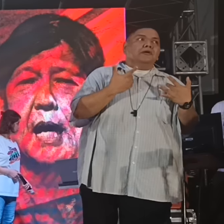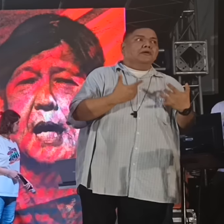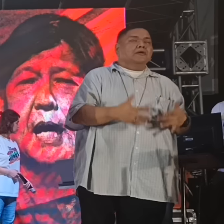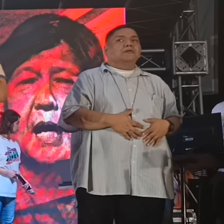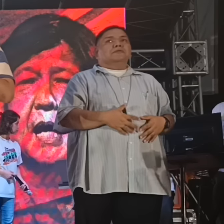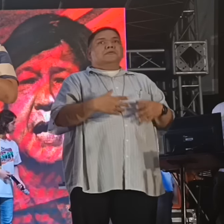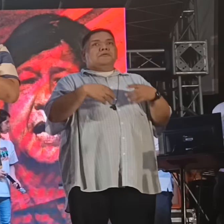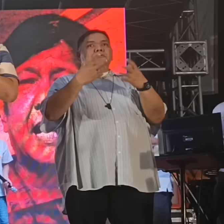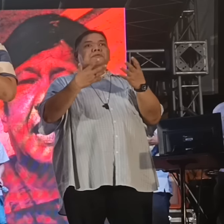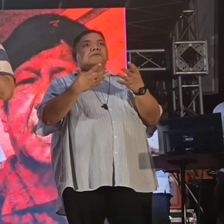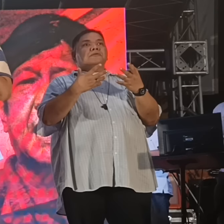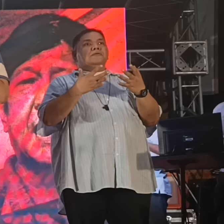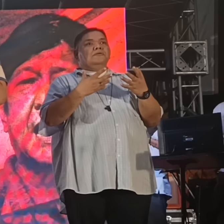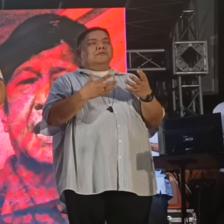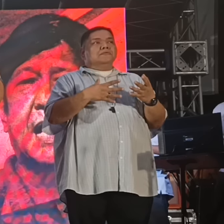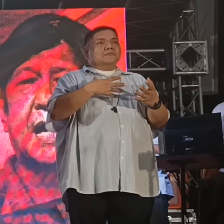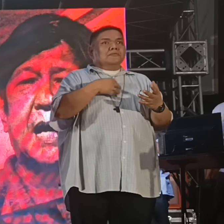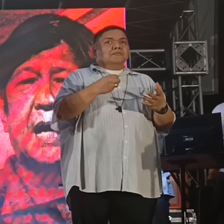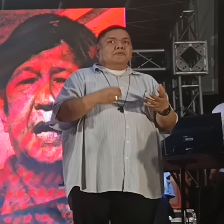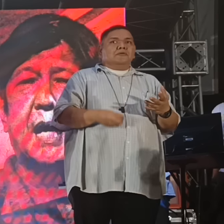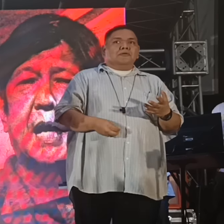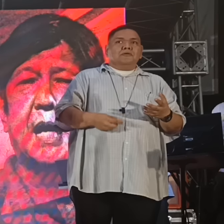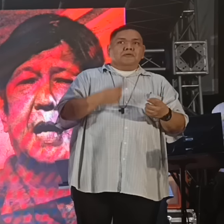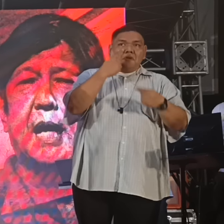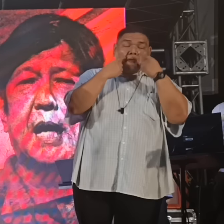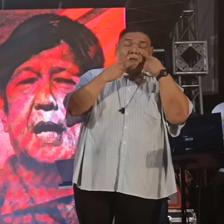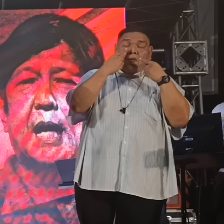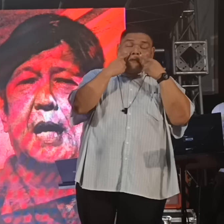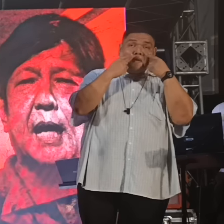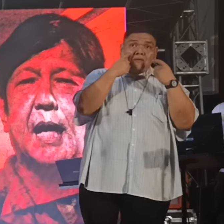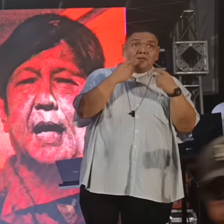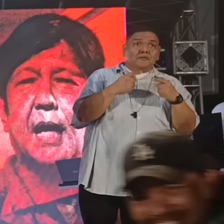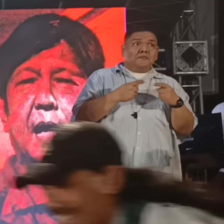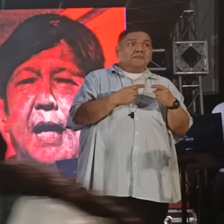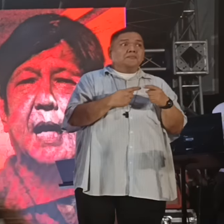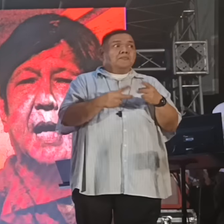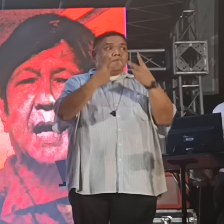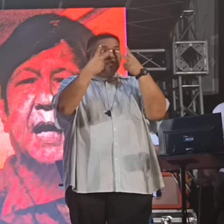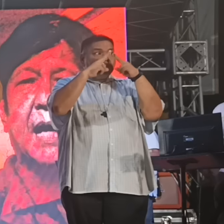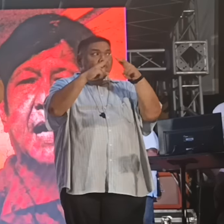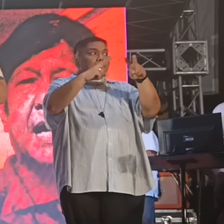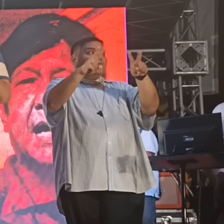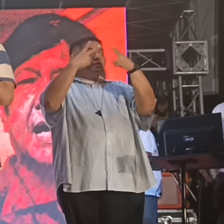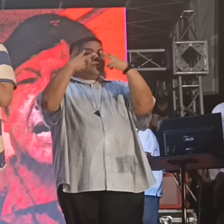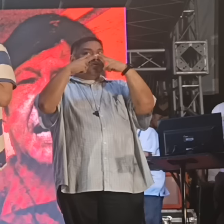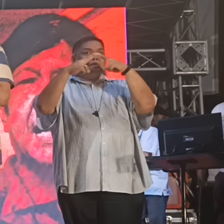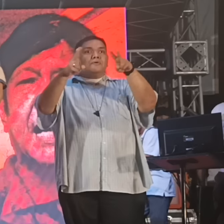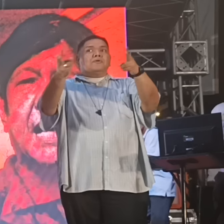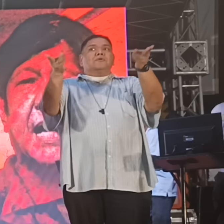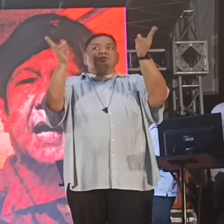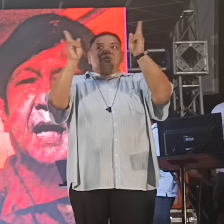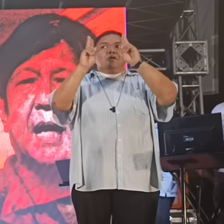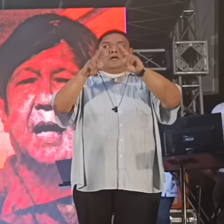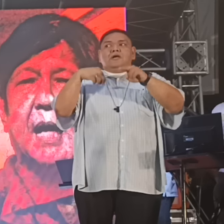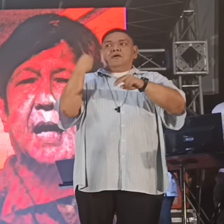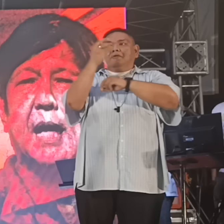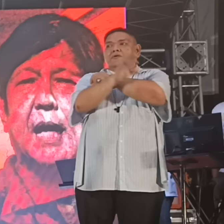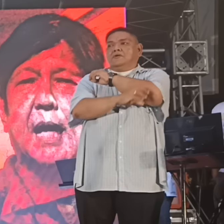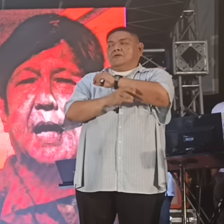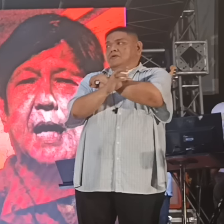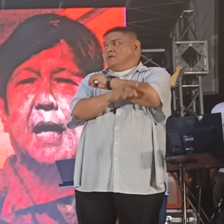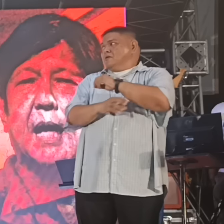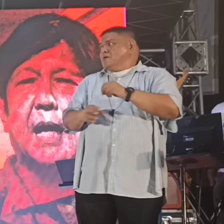ang sinabi niyang gusto kong lumuha sa nakikita ko sa nangyayari sa ating bayan. Alam niyo